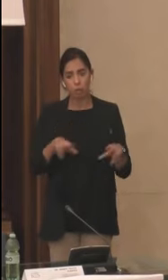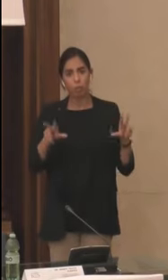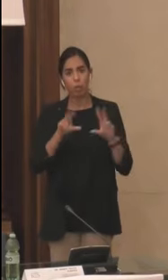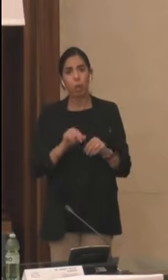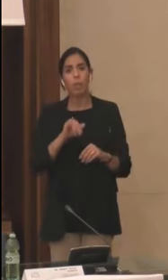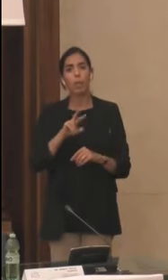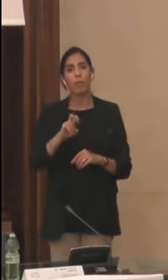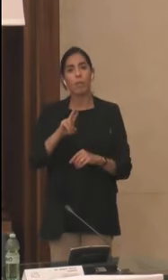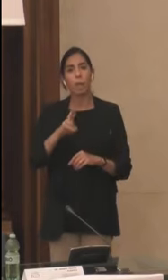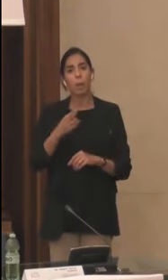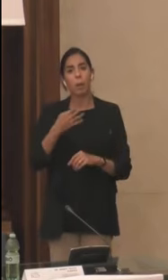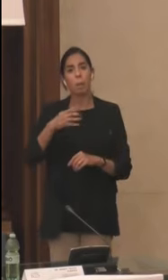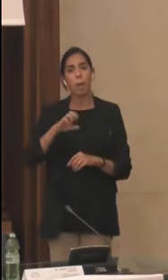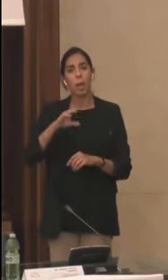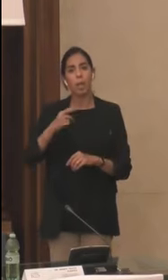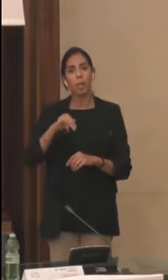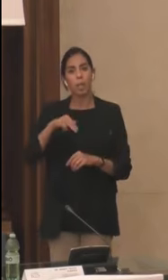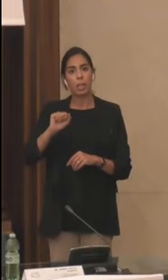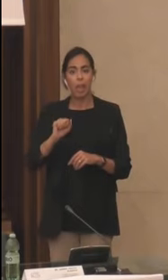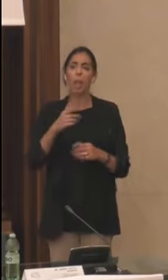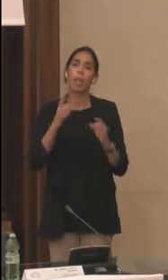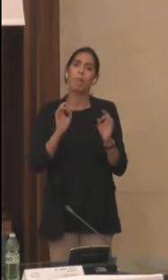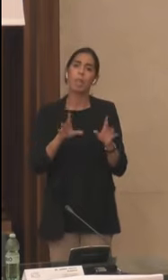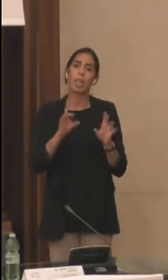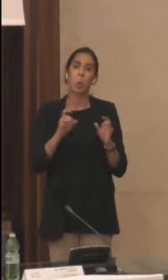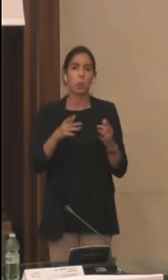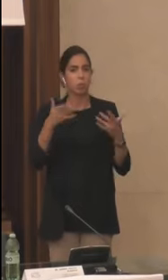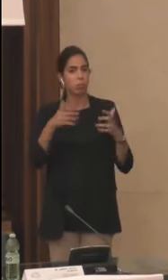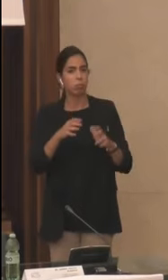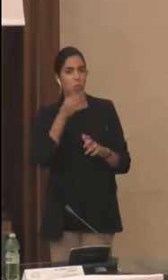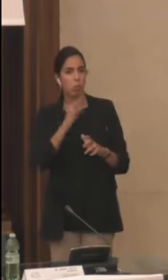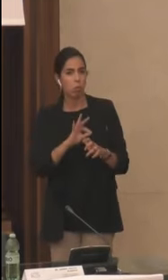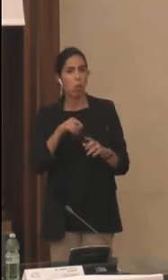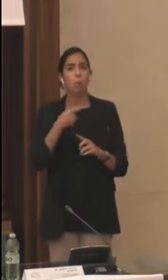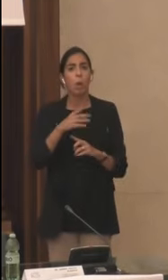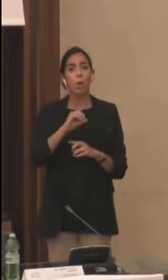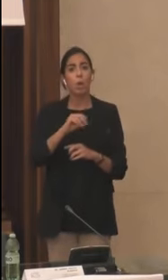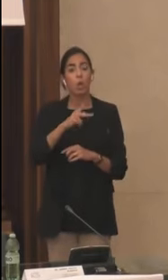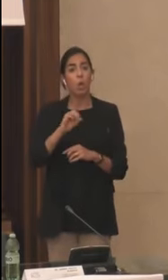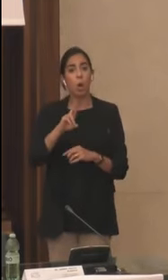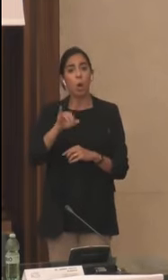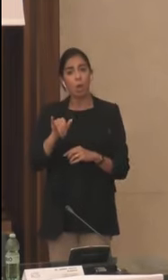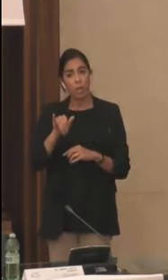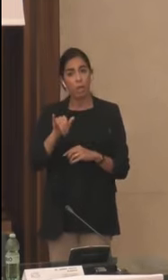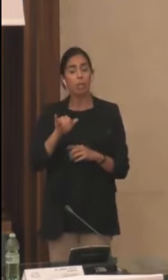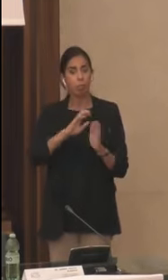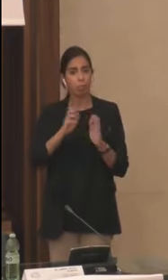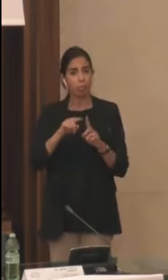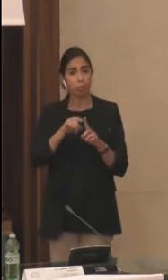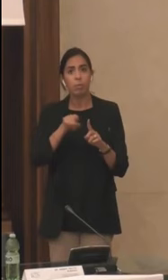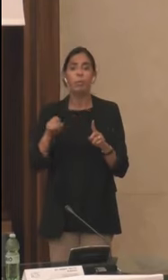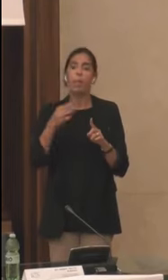ídolo, vamos a decir. También publica en el American Journal Therapeutic su meta-análisis. Yo